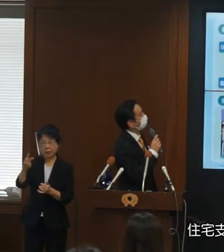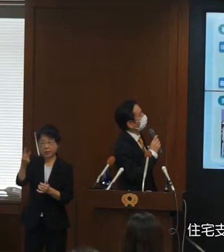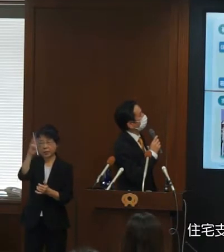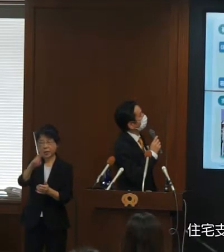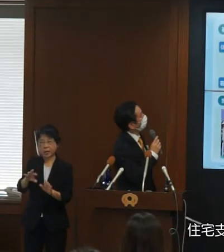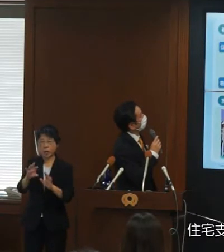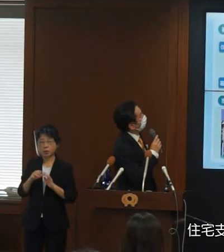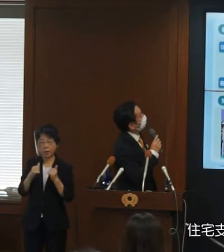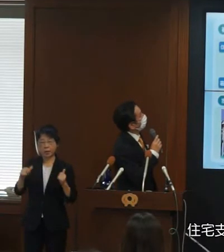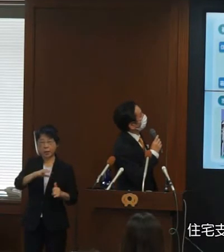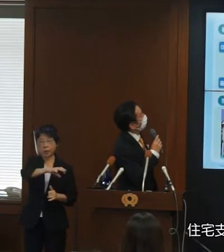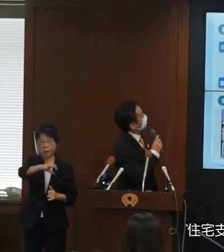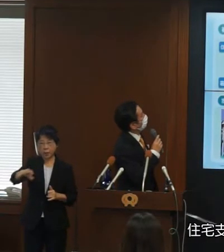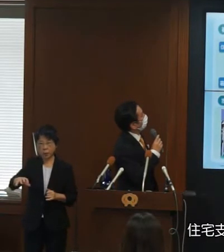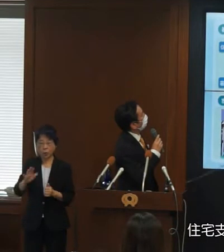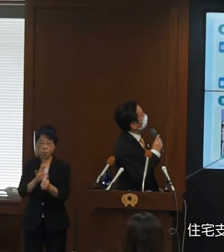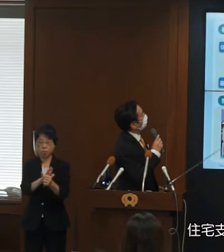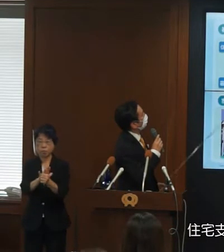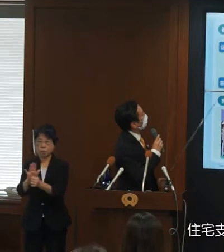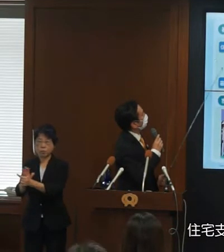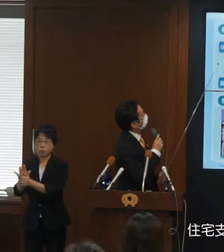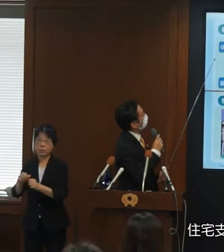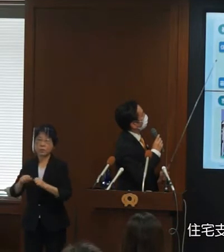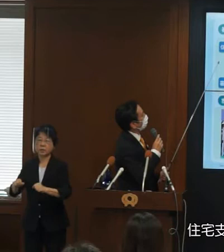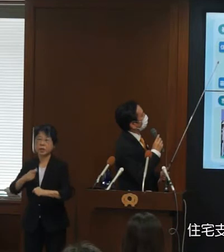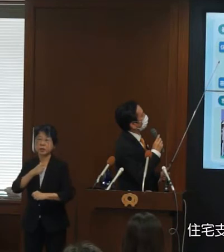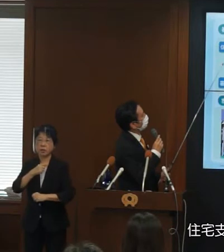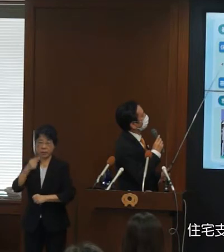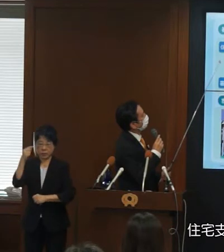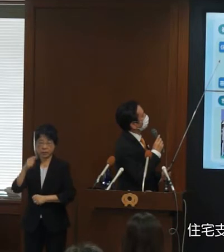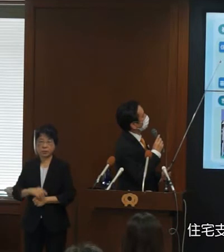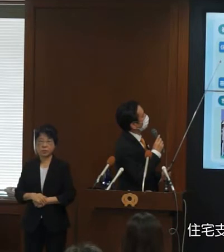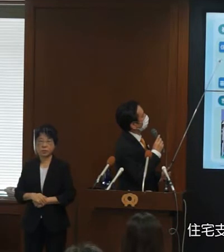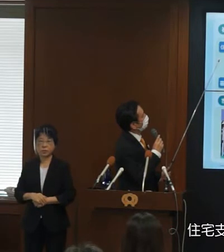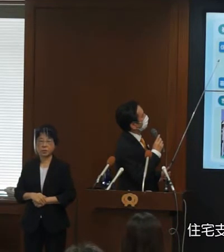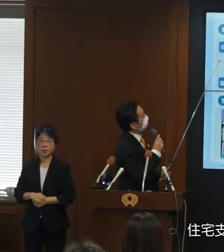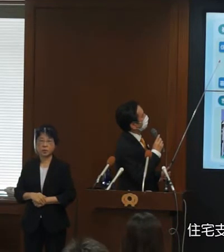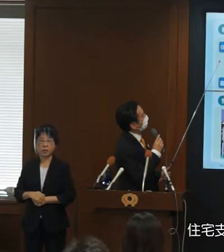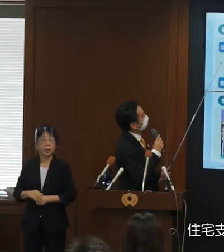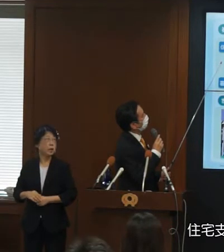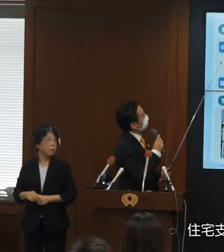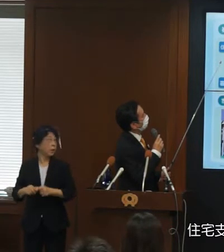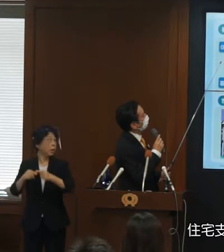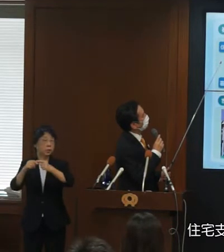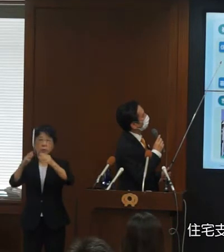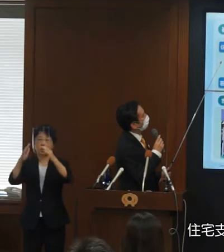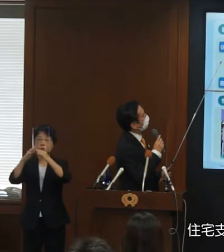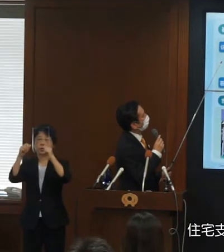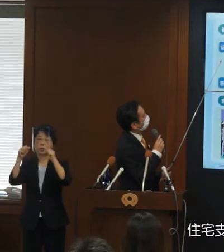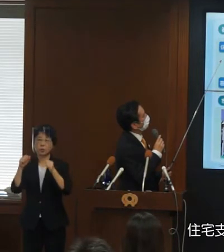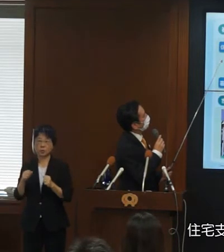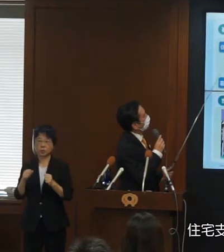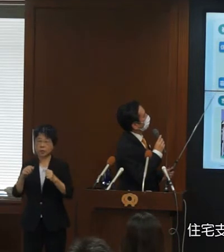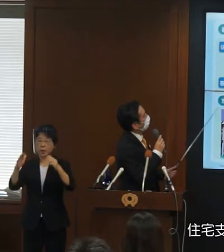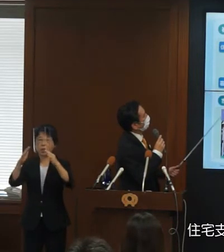い。で、まあ、住宅支援ですね、